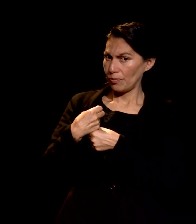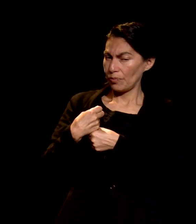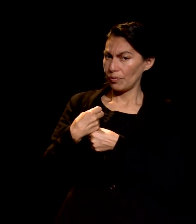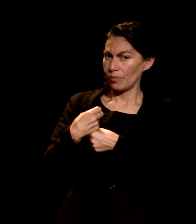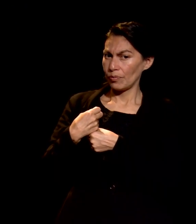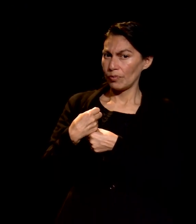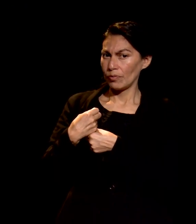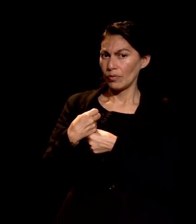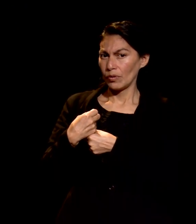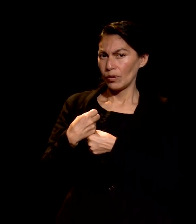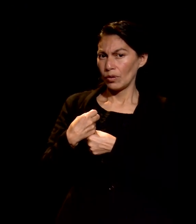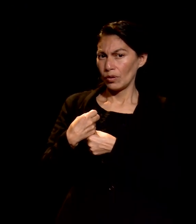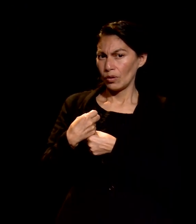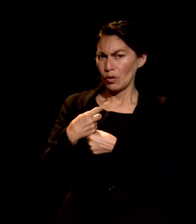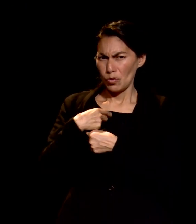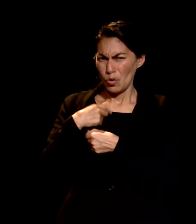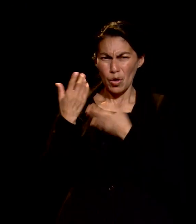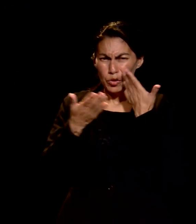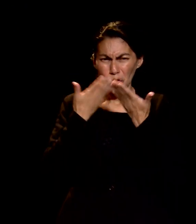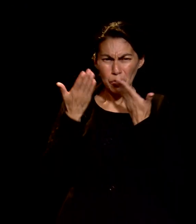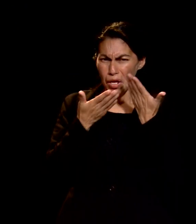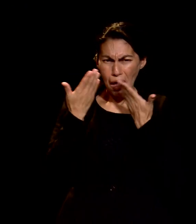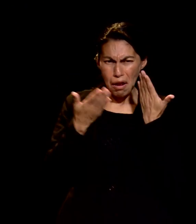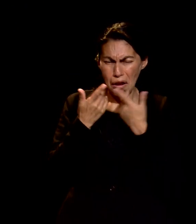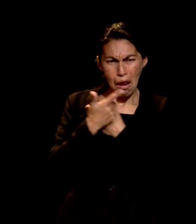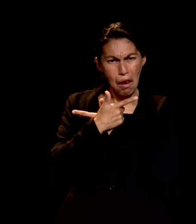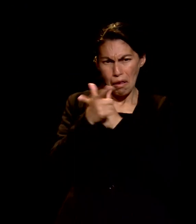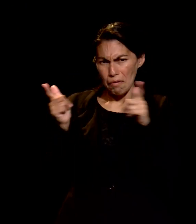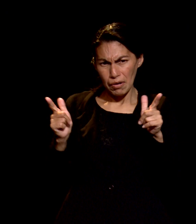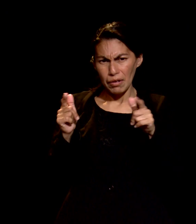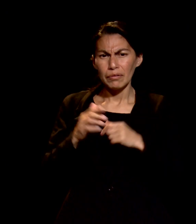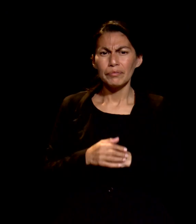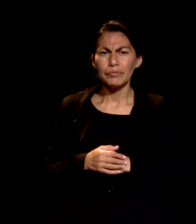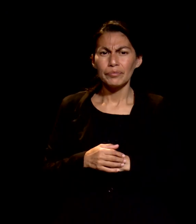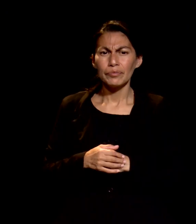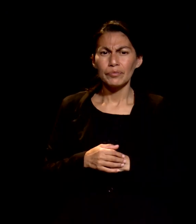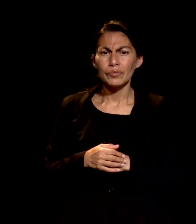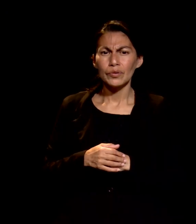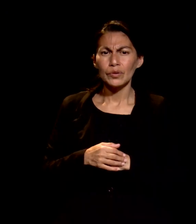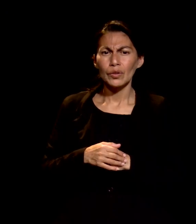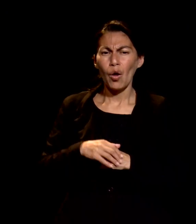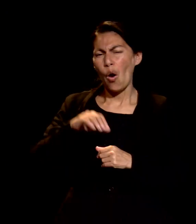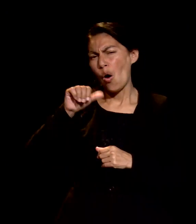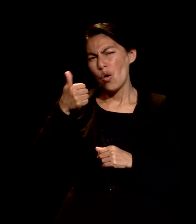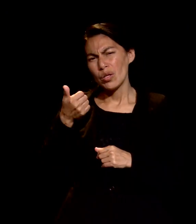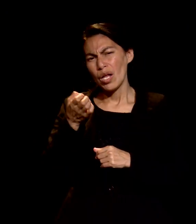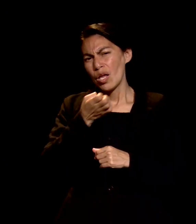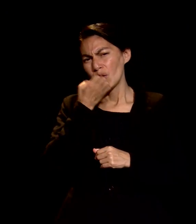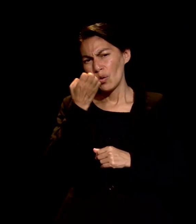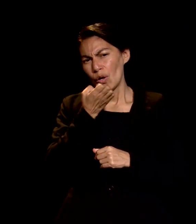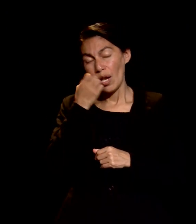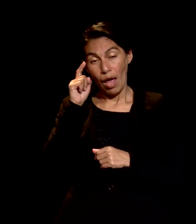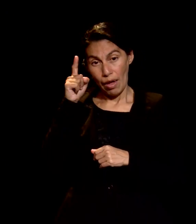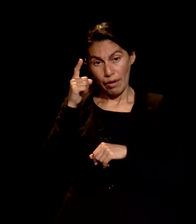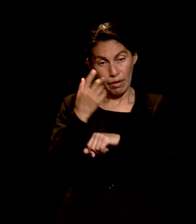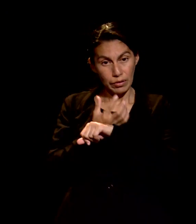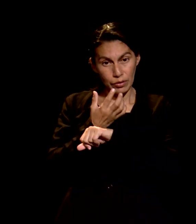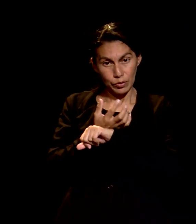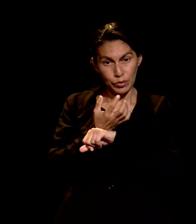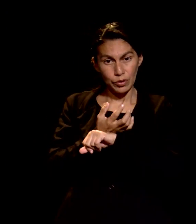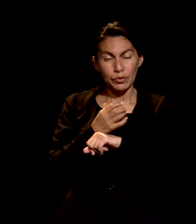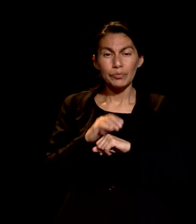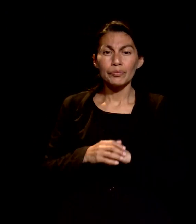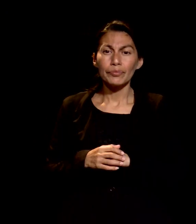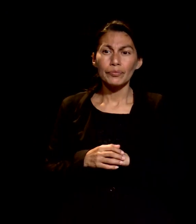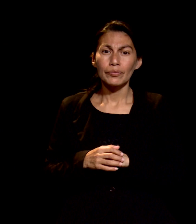lo que yo quisiera. a otra institución, allá en